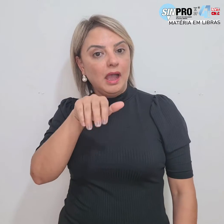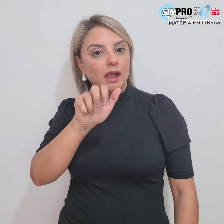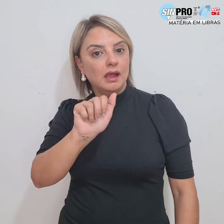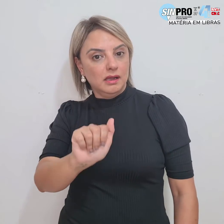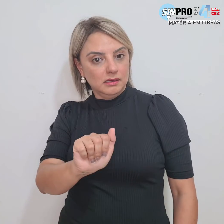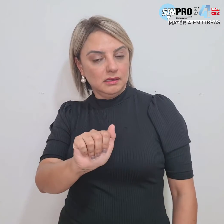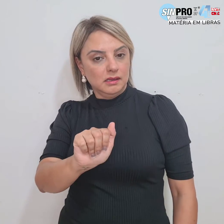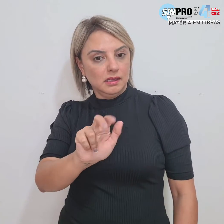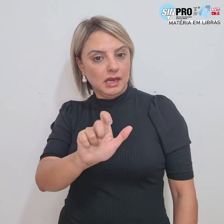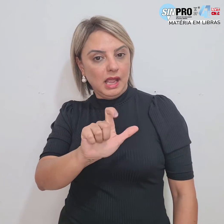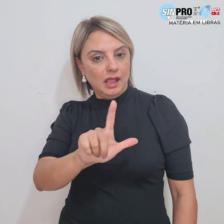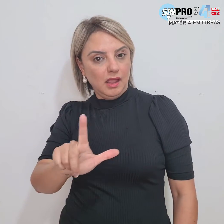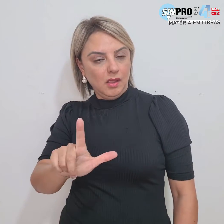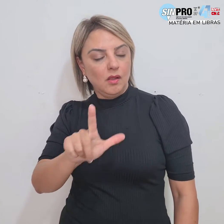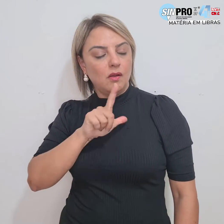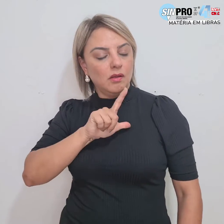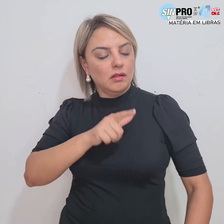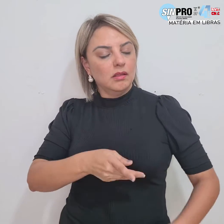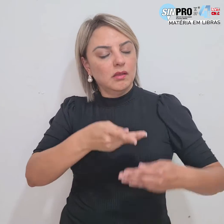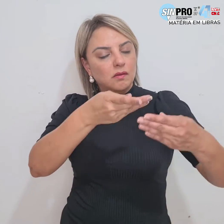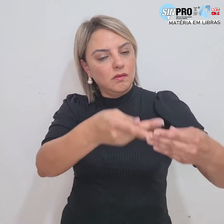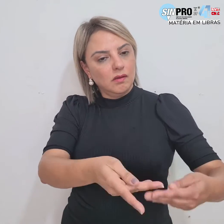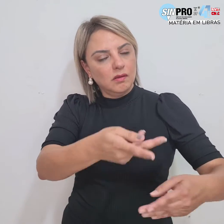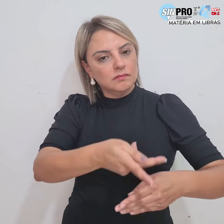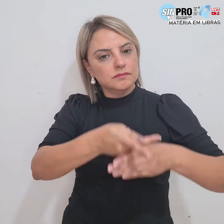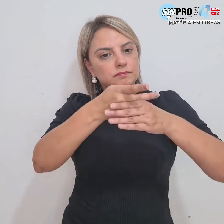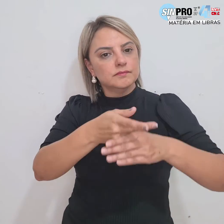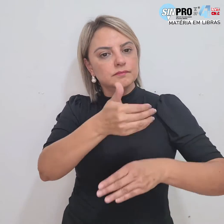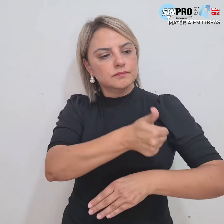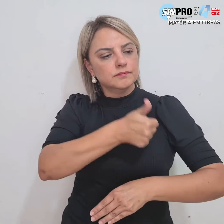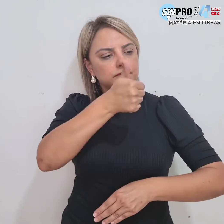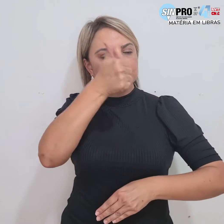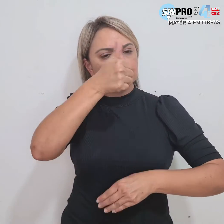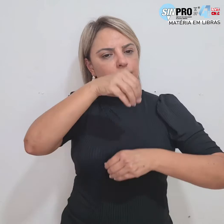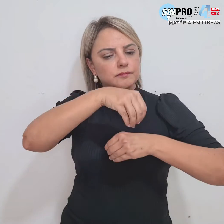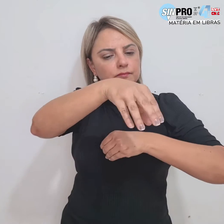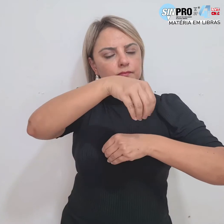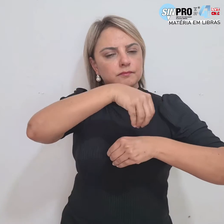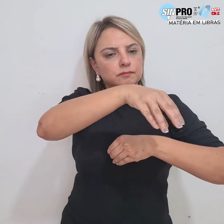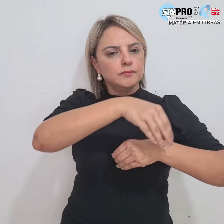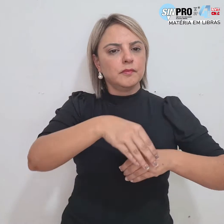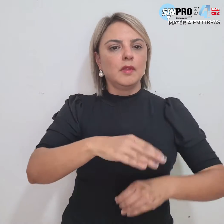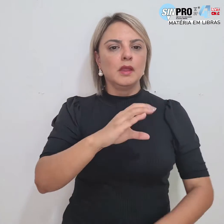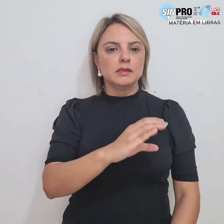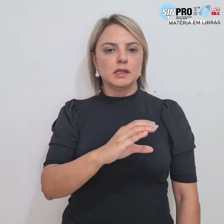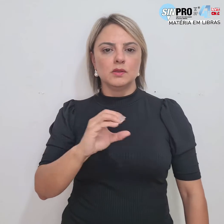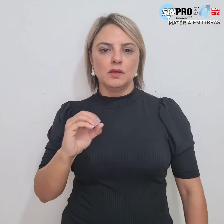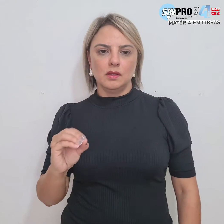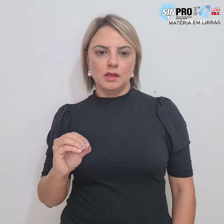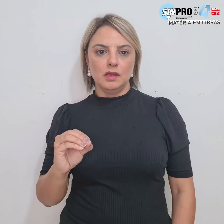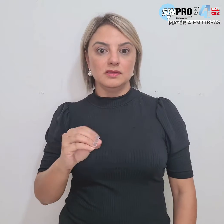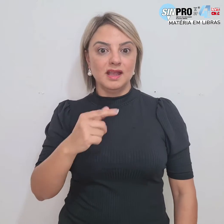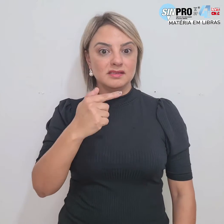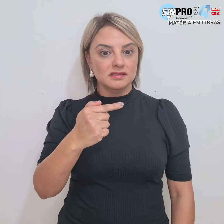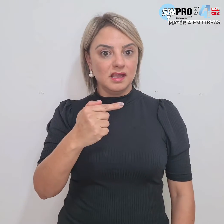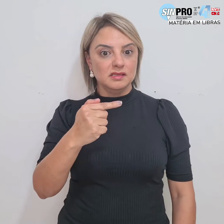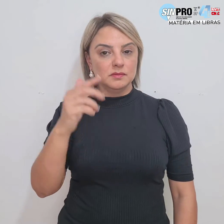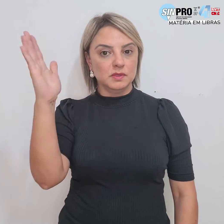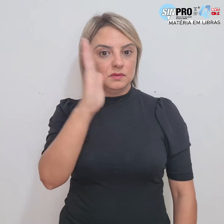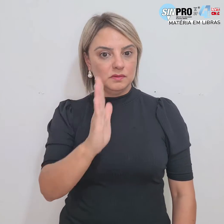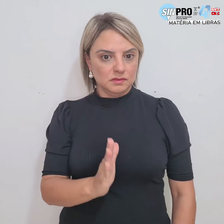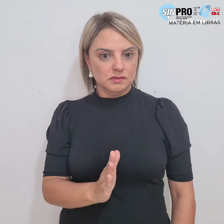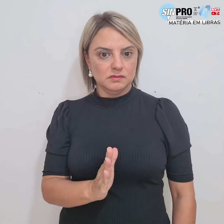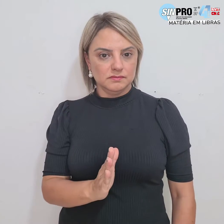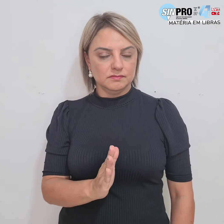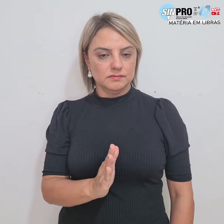Nacional de Energia Elétrica, a ANEEL, concedeu a ela o prêmio de melhor distribuidora do Centro-Oeste e a sétima